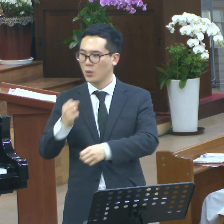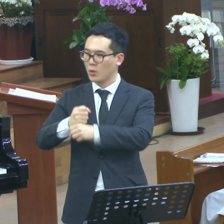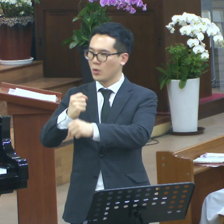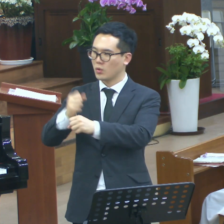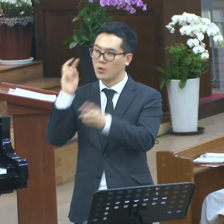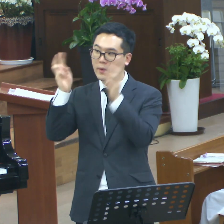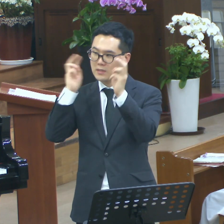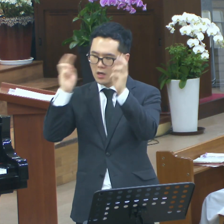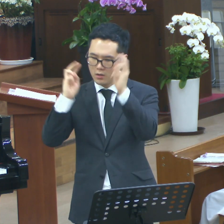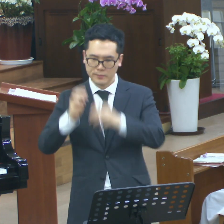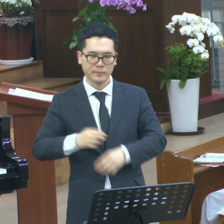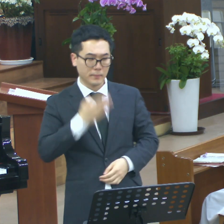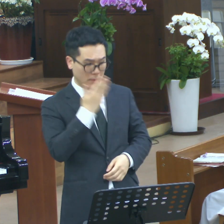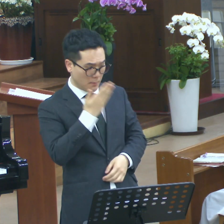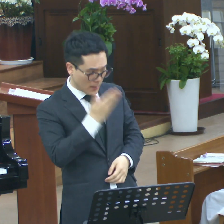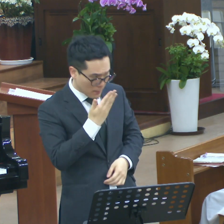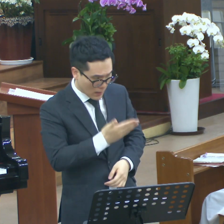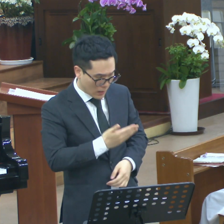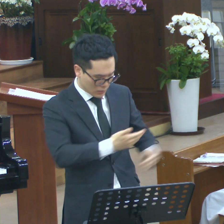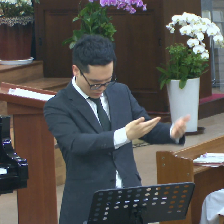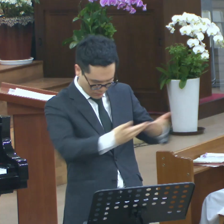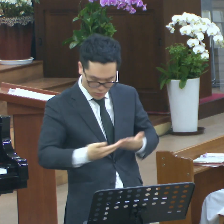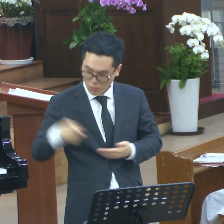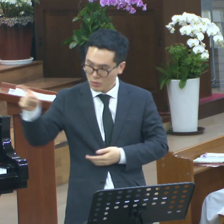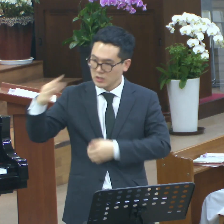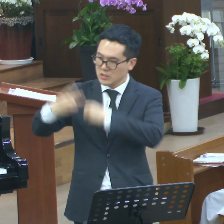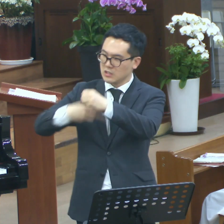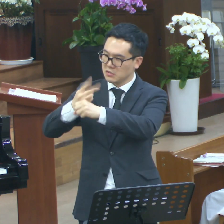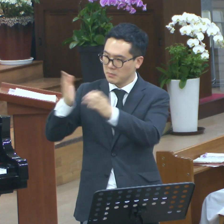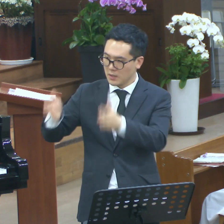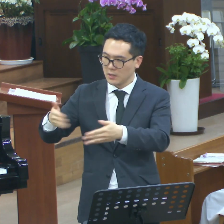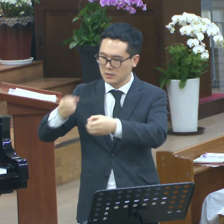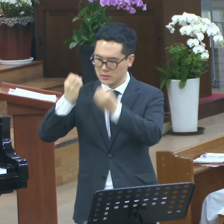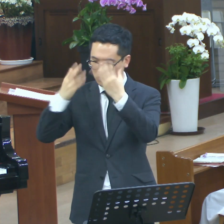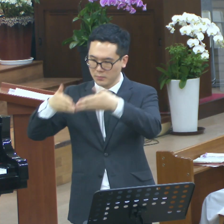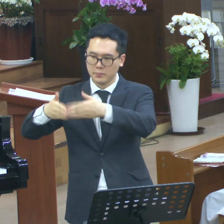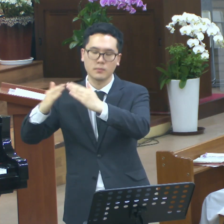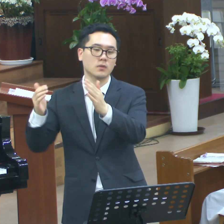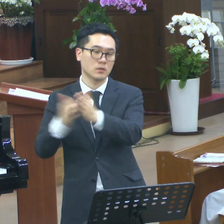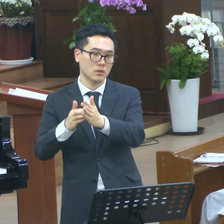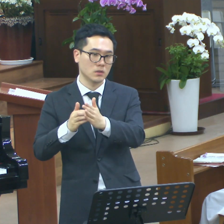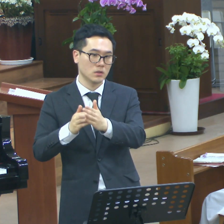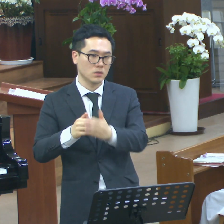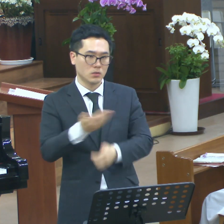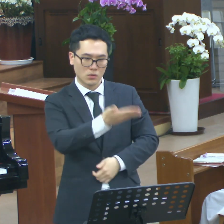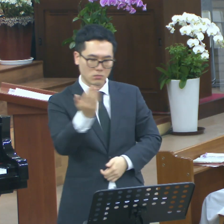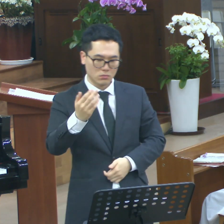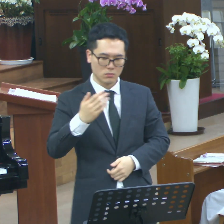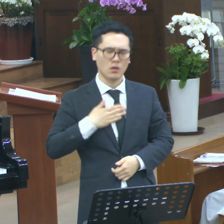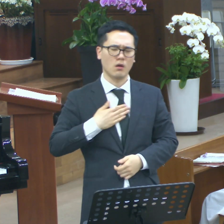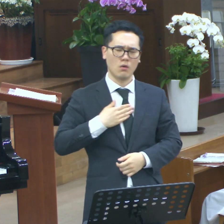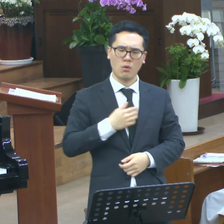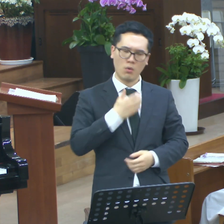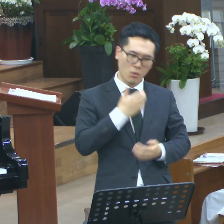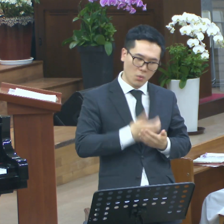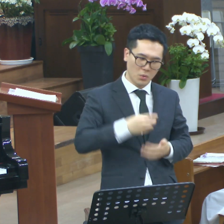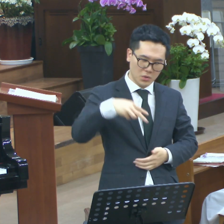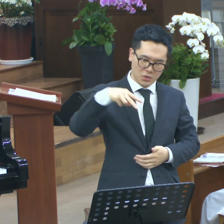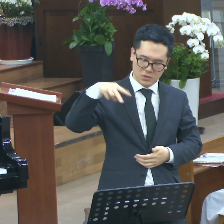회의를 거듭하면서 기적처럼 만들었어요. 그래서 저는 쌍용건설의 팬이 되려고 이제 고국으로